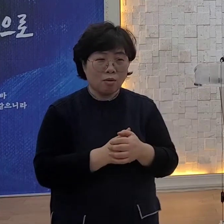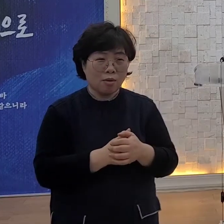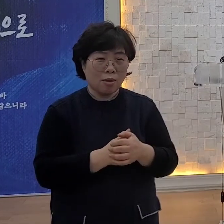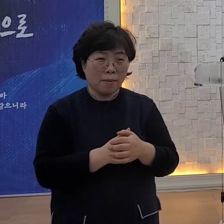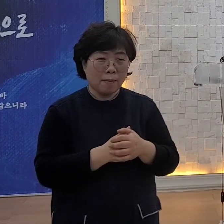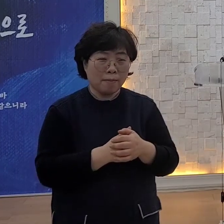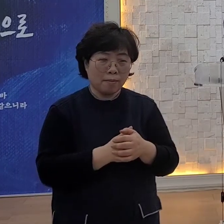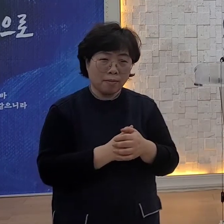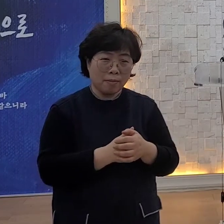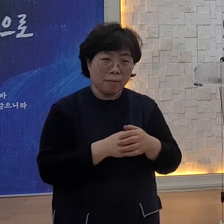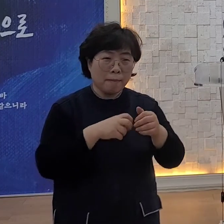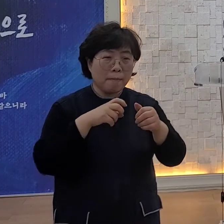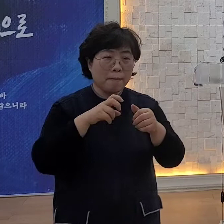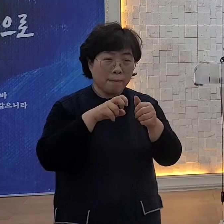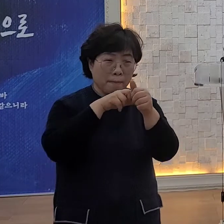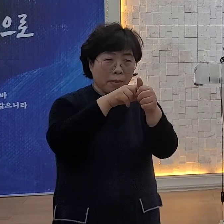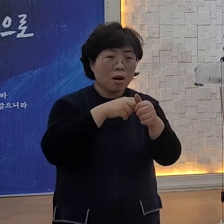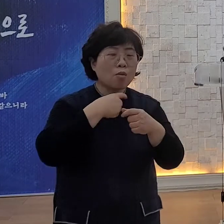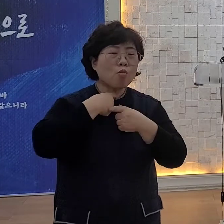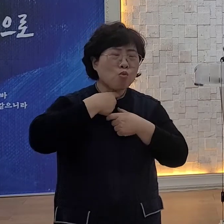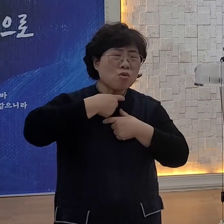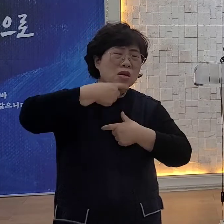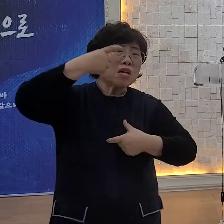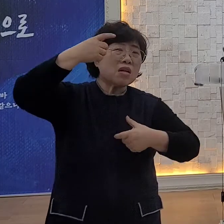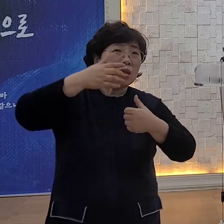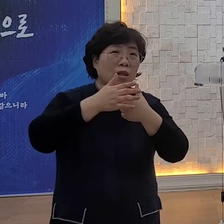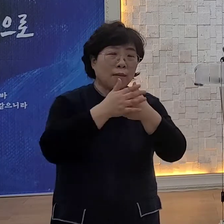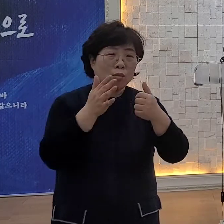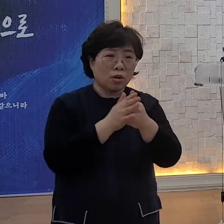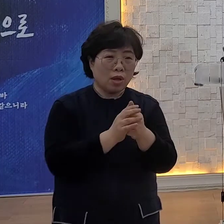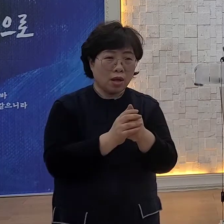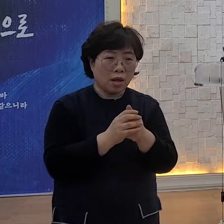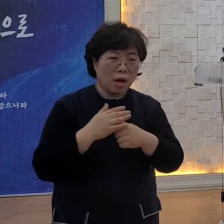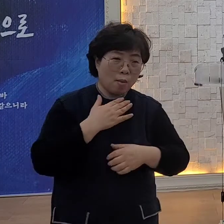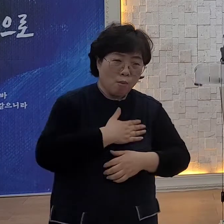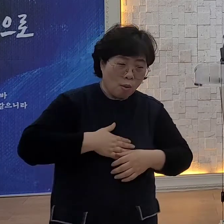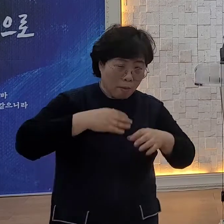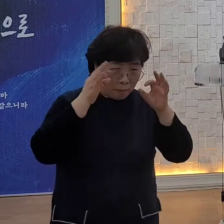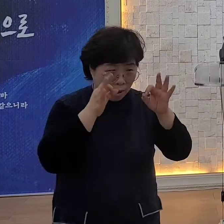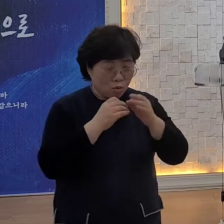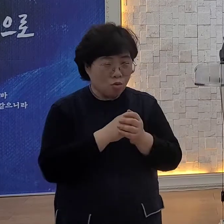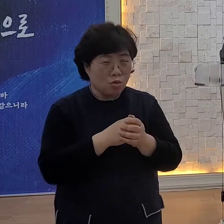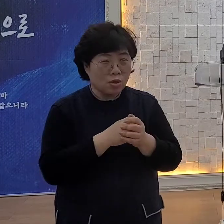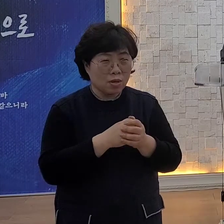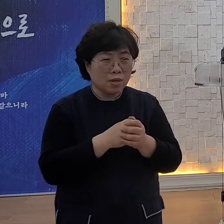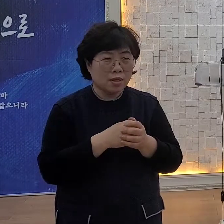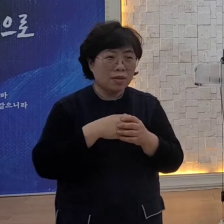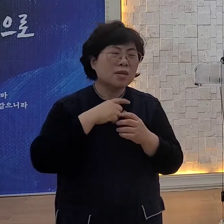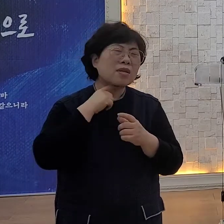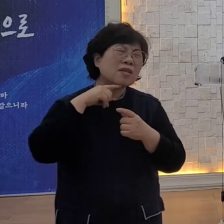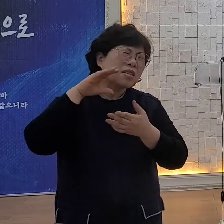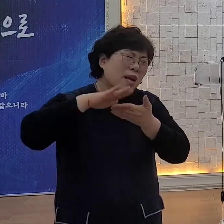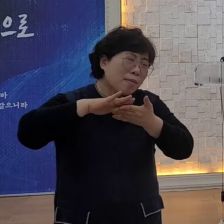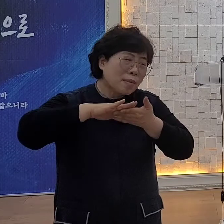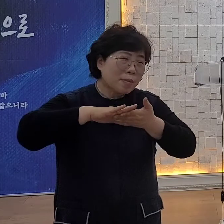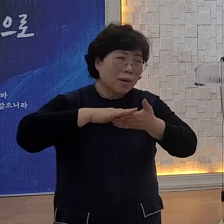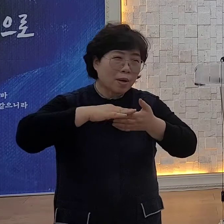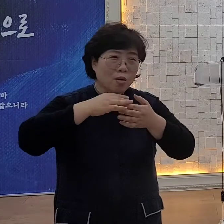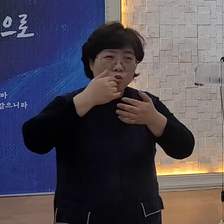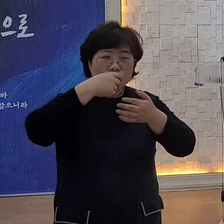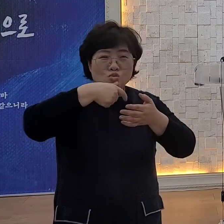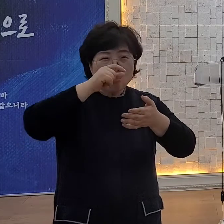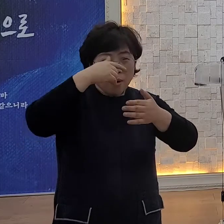거예요. 말이 목도 길잖아요. 그러니까 신체 구조도 저처럼 목이 짧은 소는 이 물에 빠지면